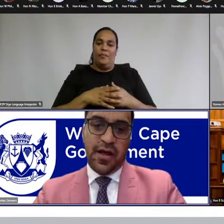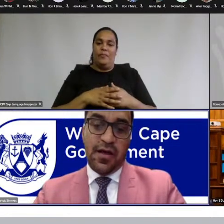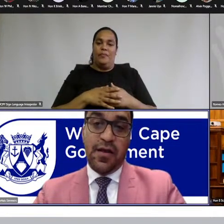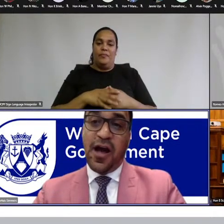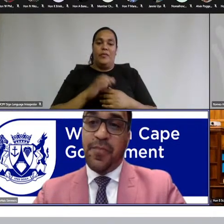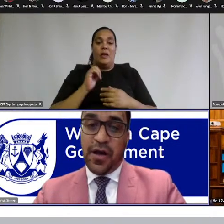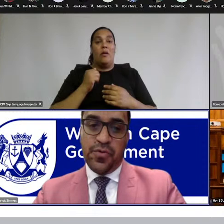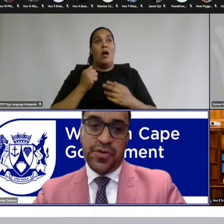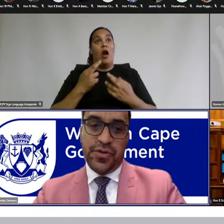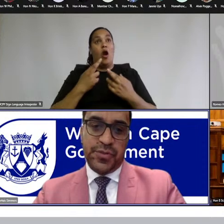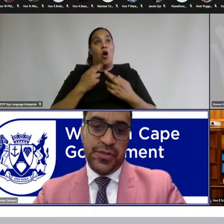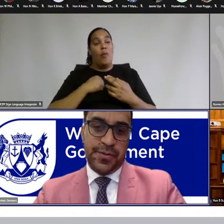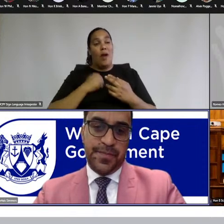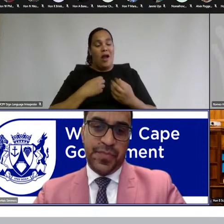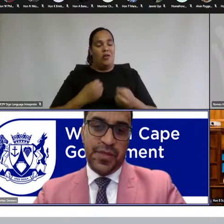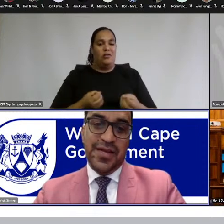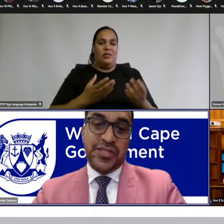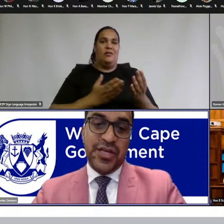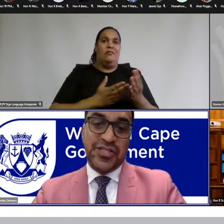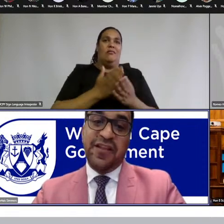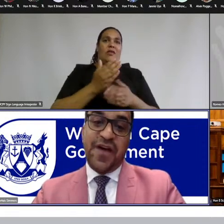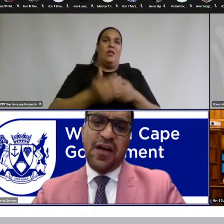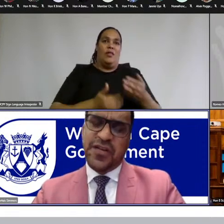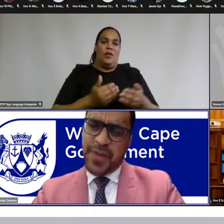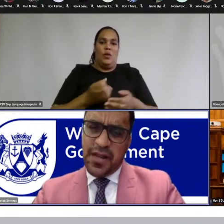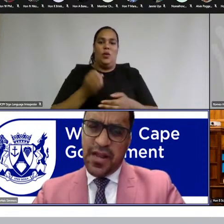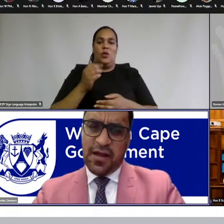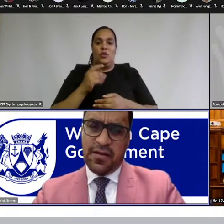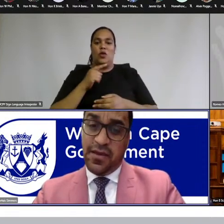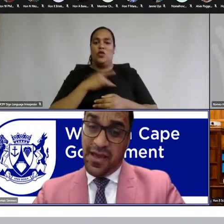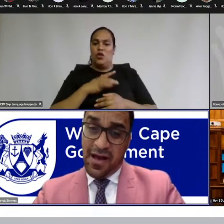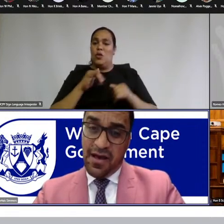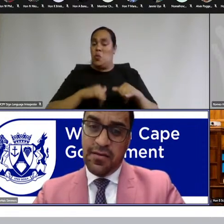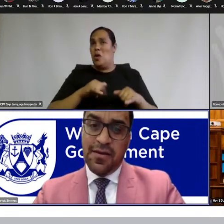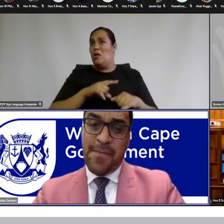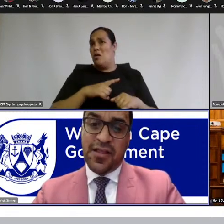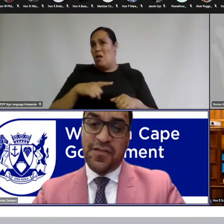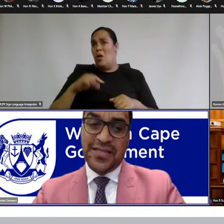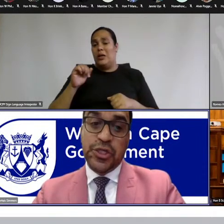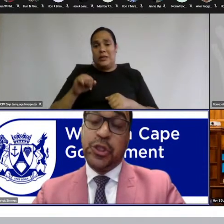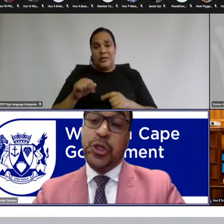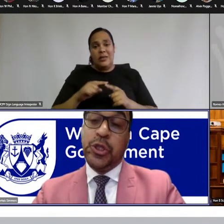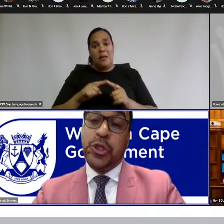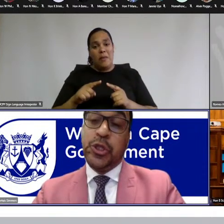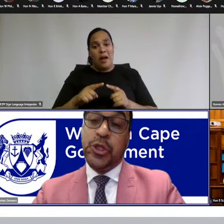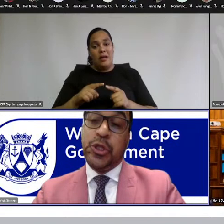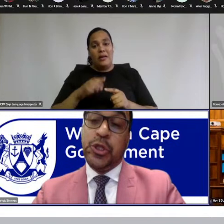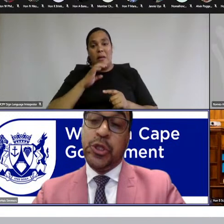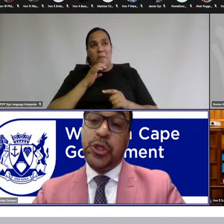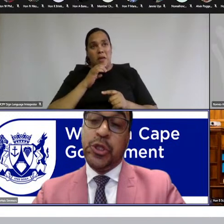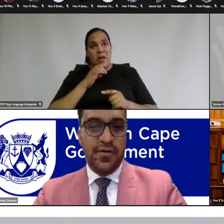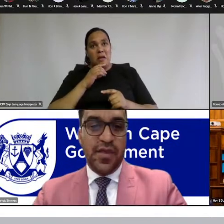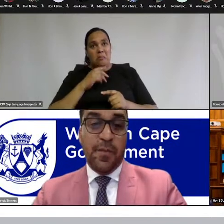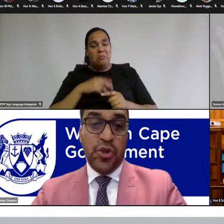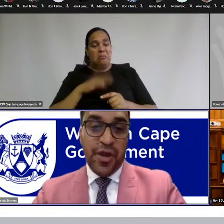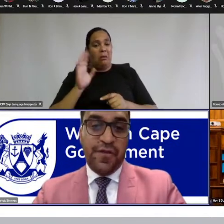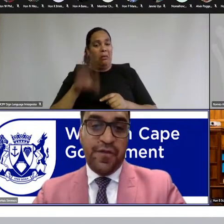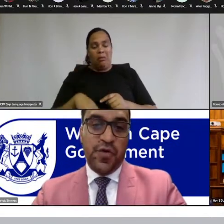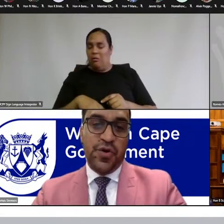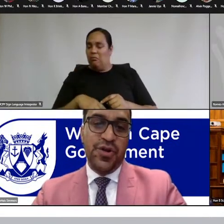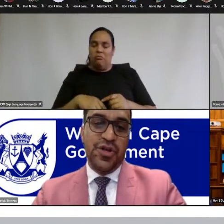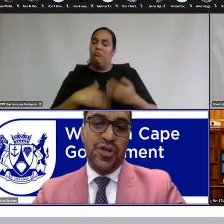haar deurgedra, agbare onderspeaker. Sy sê die weg was baie lank, ja, maar dit was die moeite werd. Ek